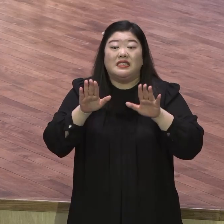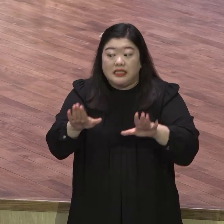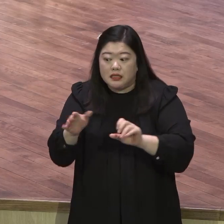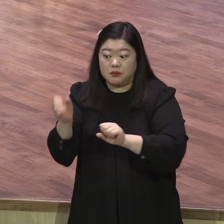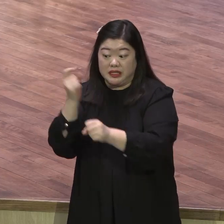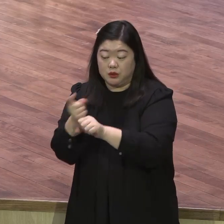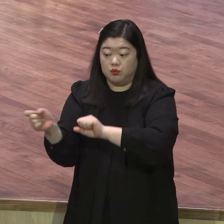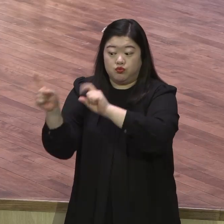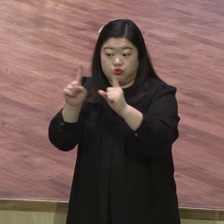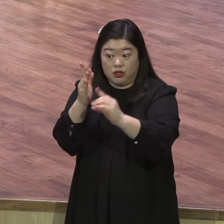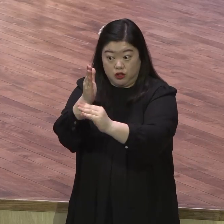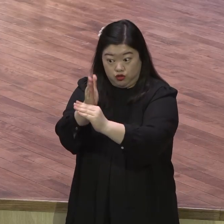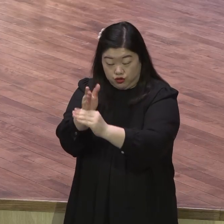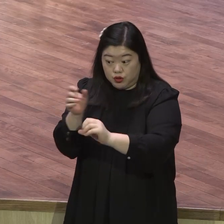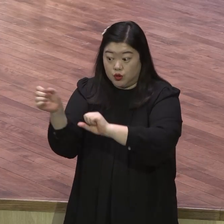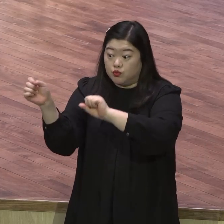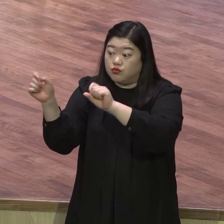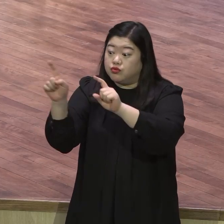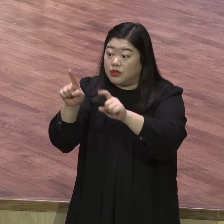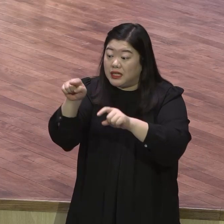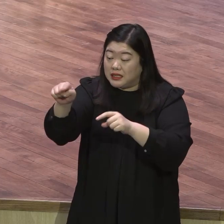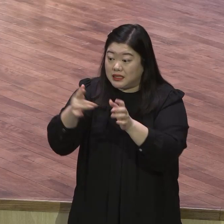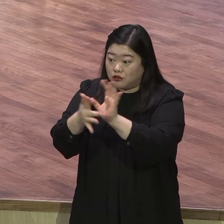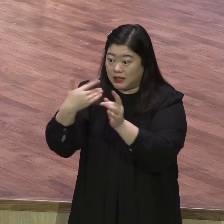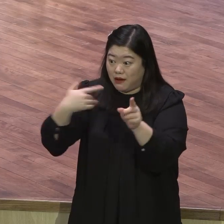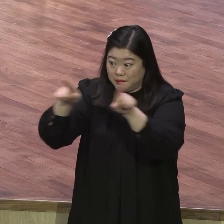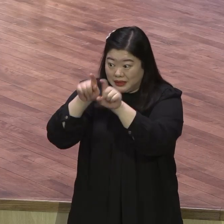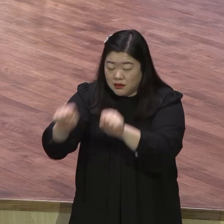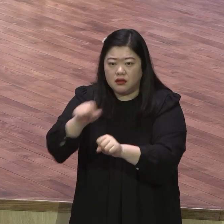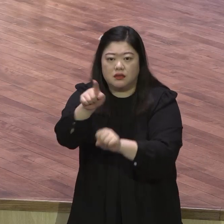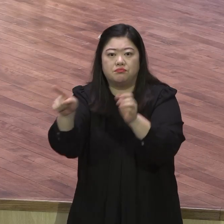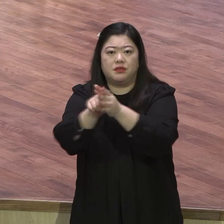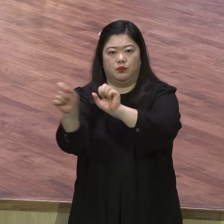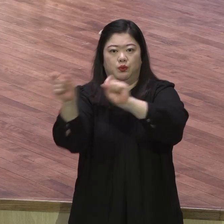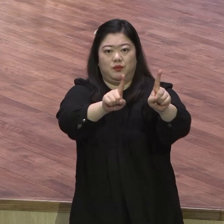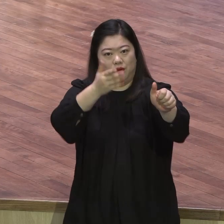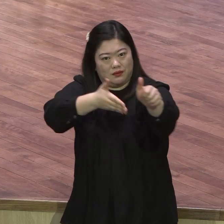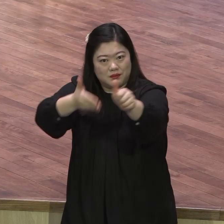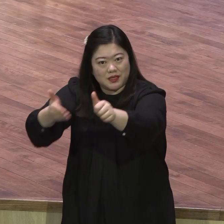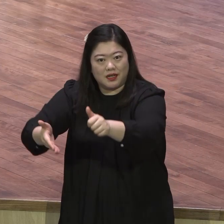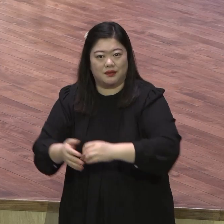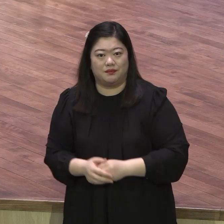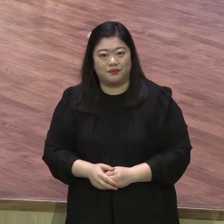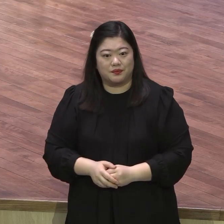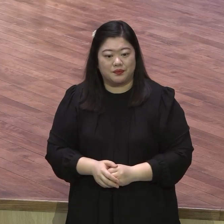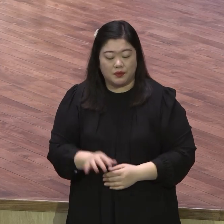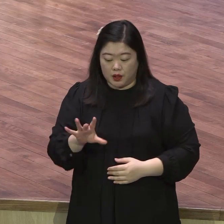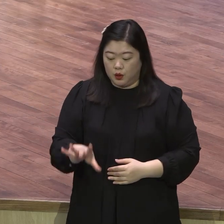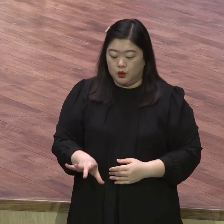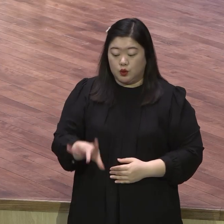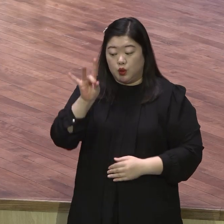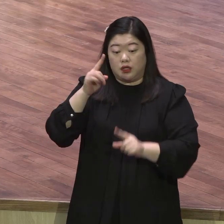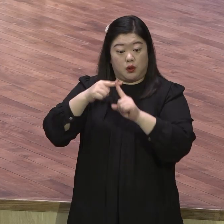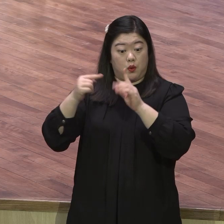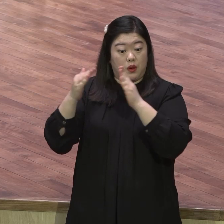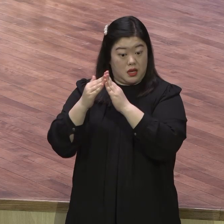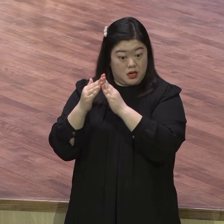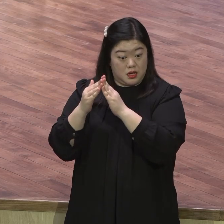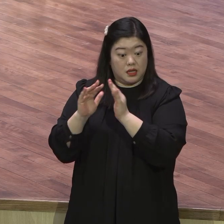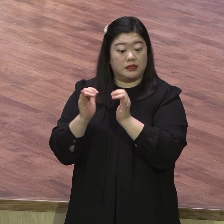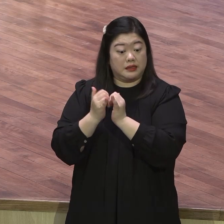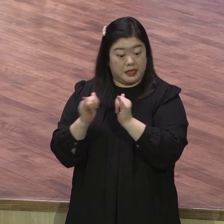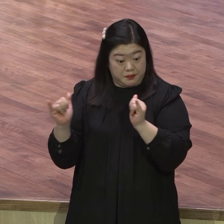크리스토 만나시기 바랍니다. 현재 부활하신 크리스토 함께하시기 바랍니다. 초대교회 제자들이 이 부활의